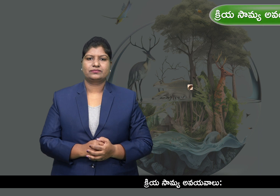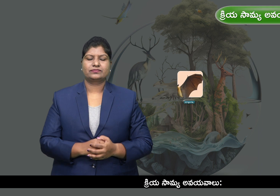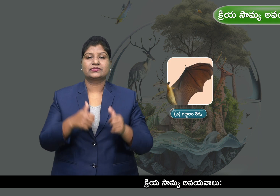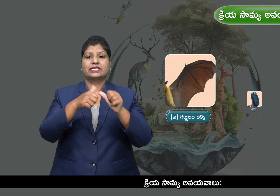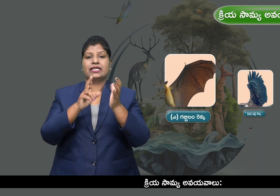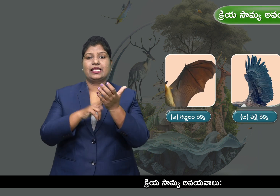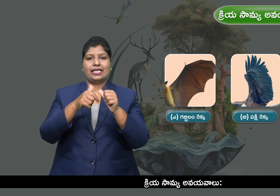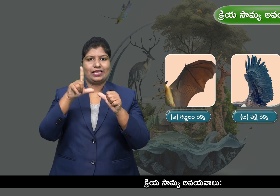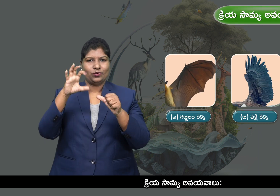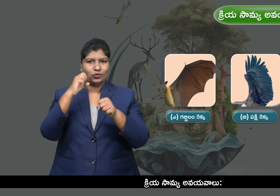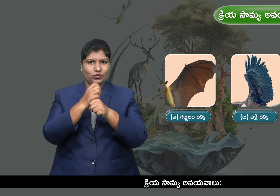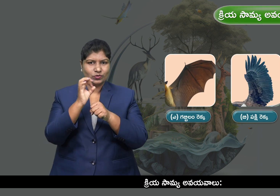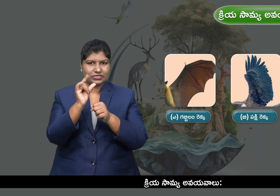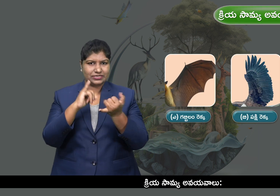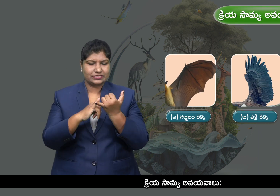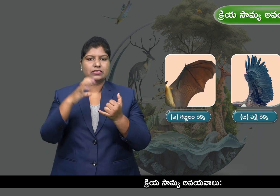క్రియాసామ్య అవయవాలు.